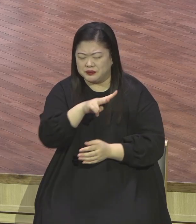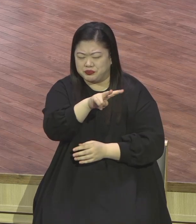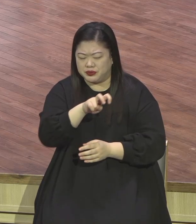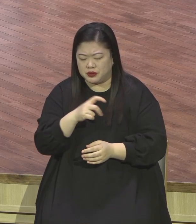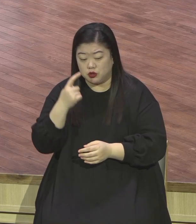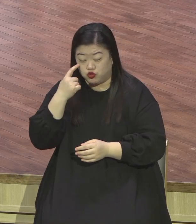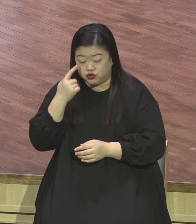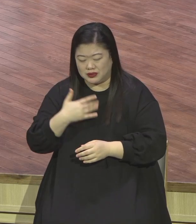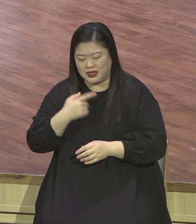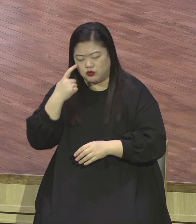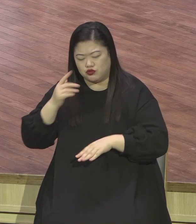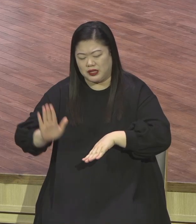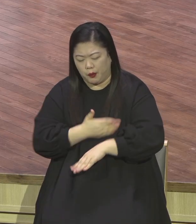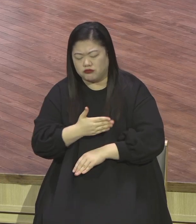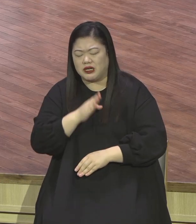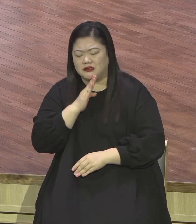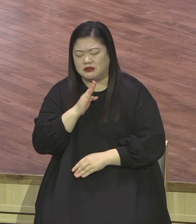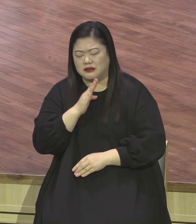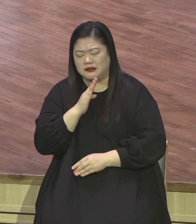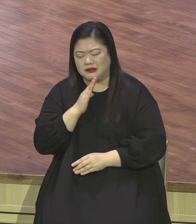깨닫게 됐어요